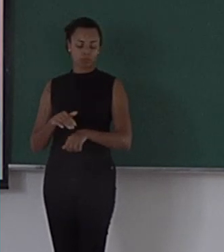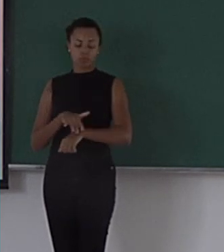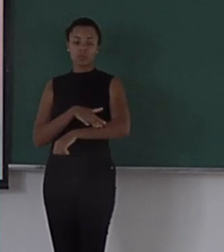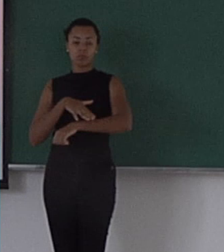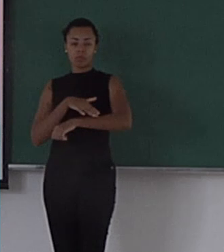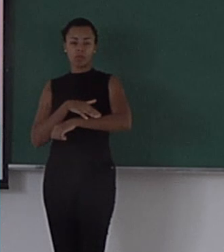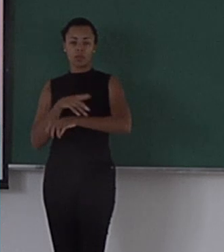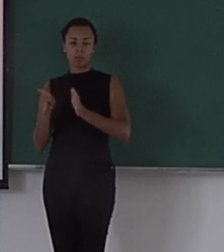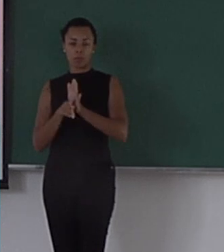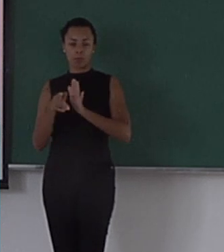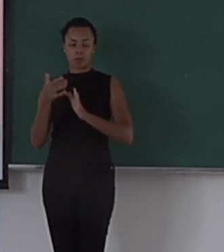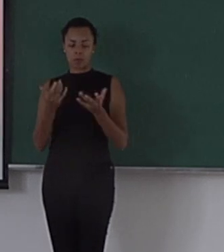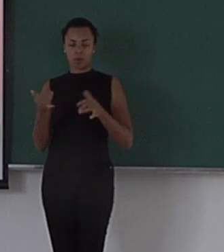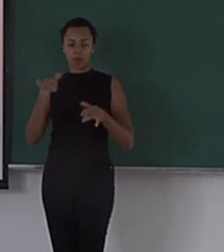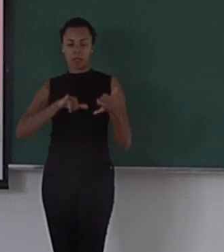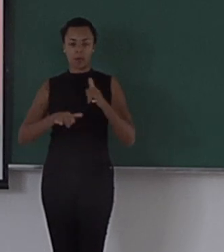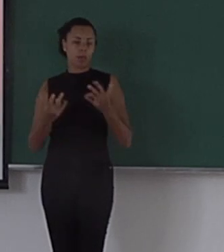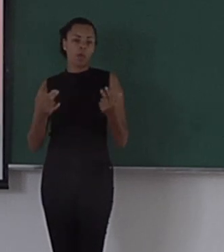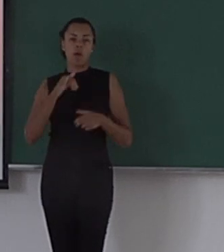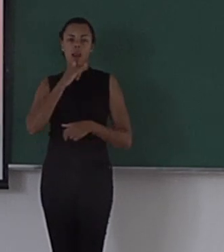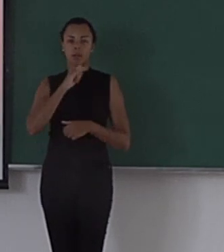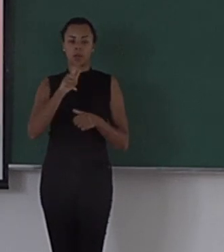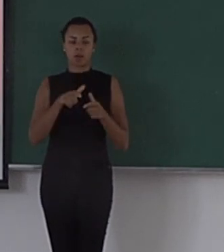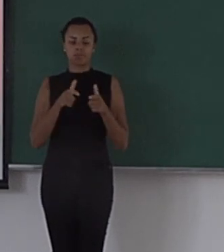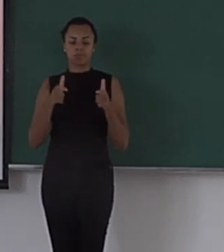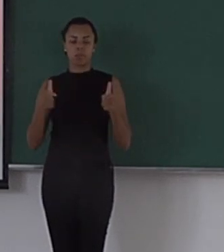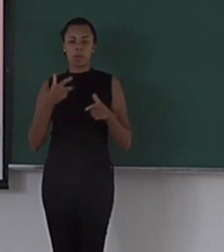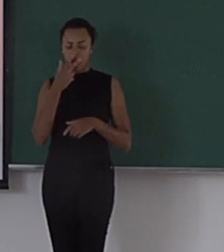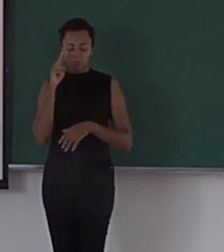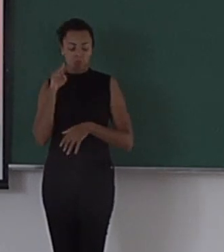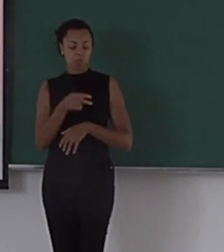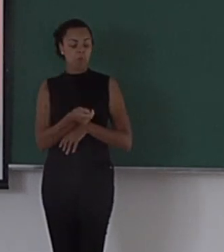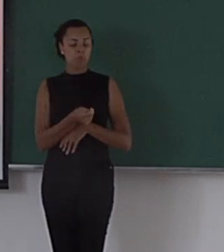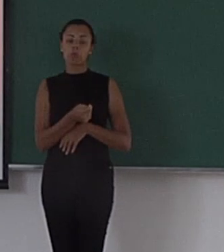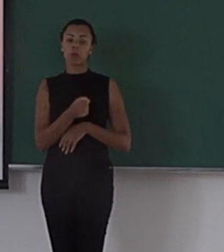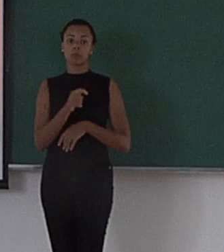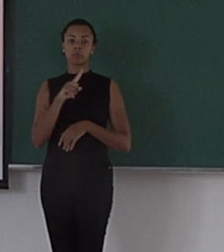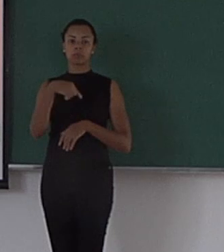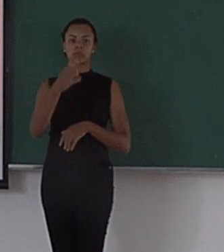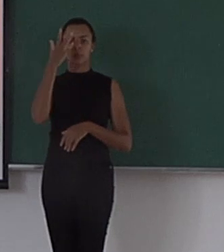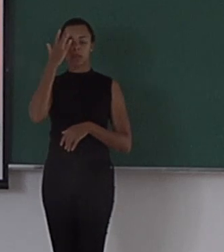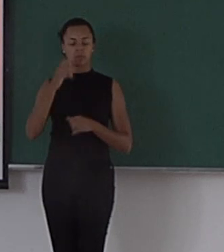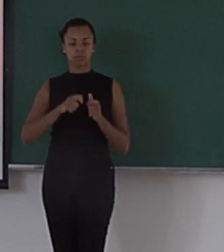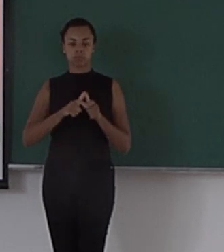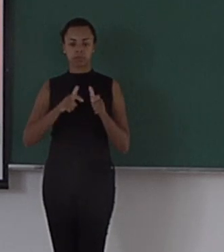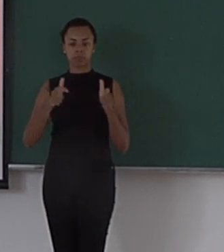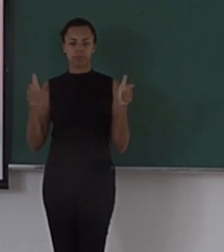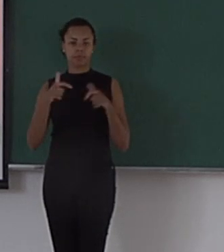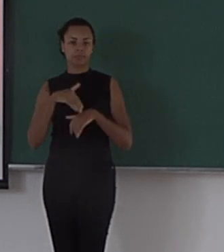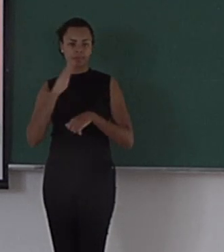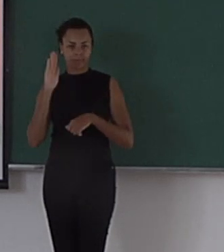química é progressivo, assim como na queimadura elétrica. Você acha que queimou pouquinho, no outro dia, quando você vai ver o paciente, queimou muito mais,